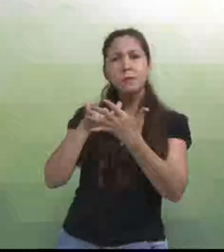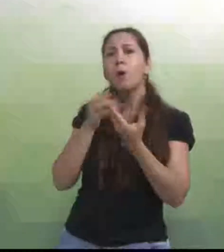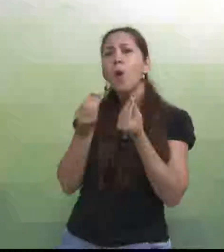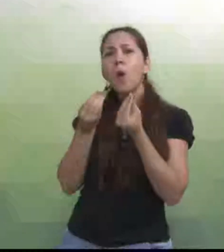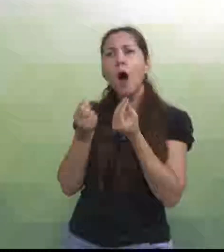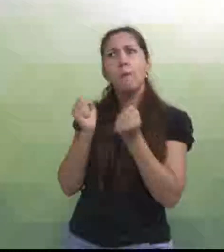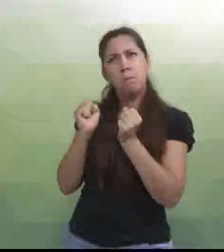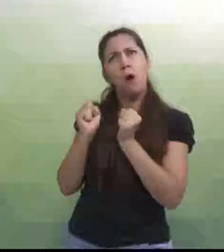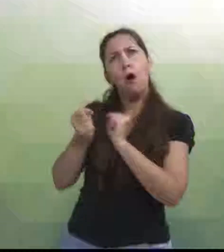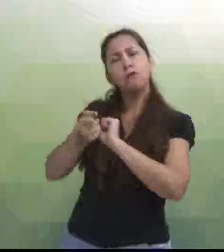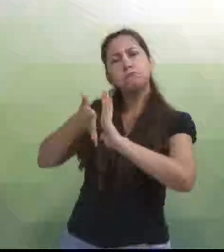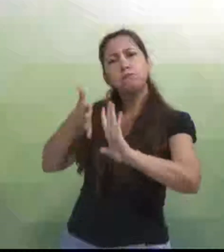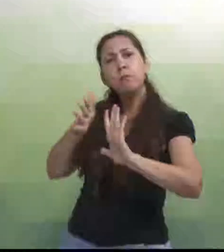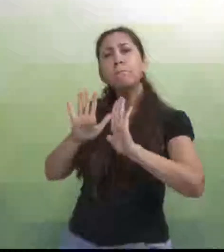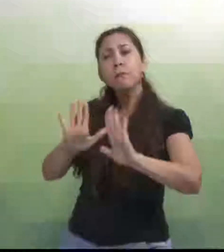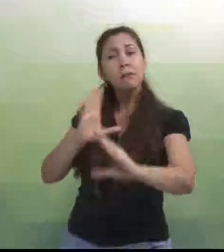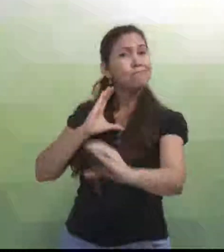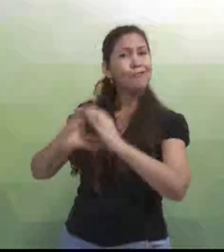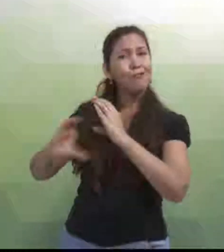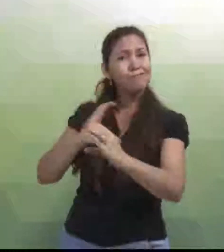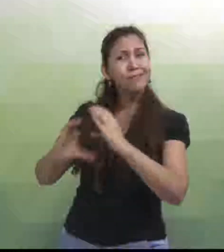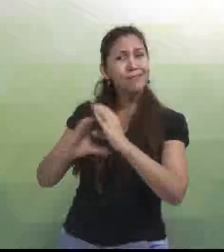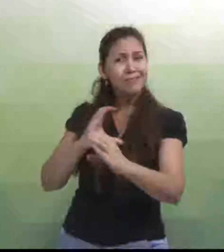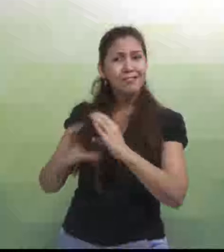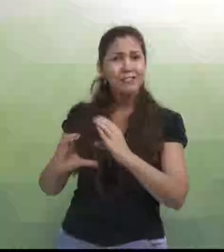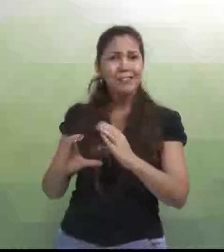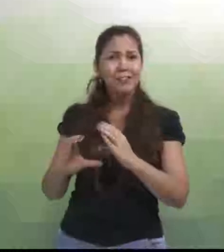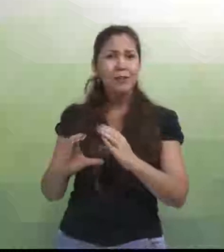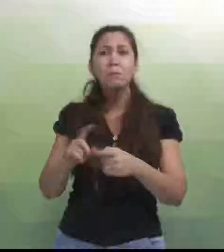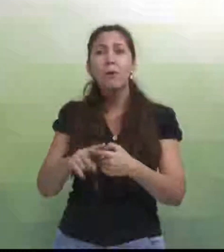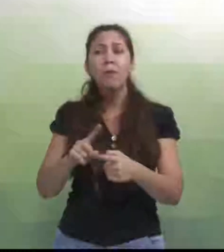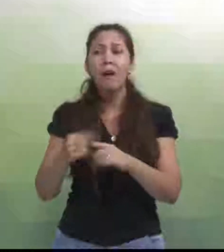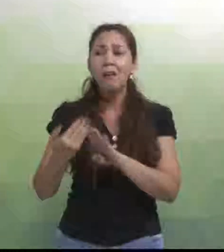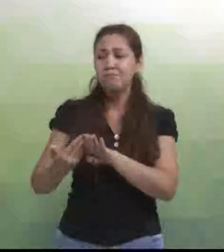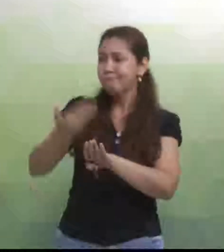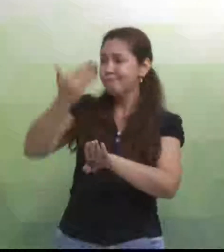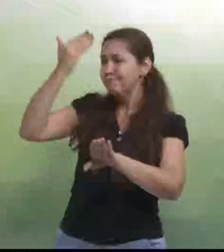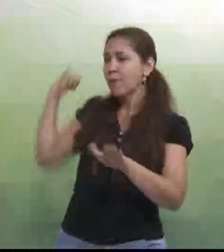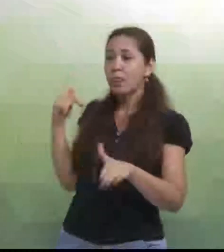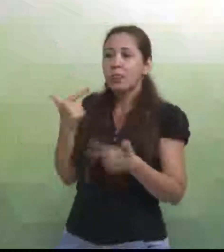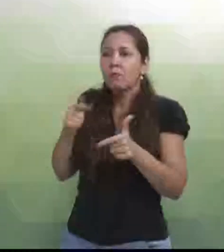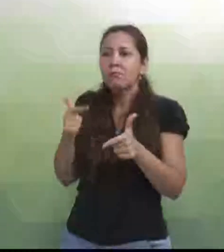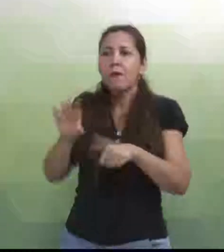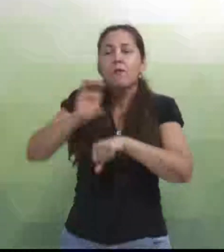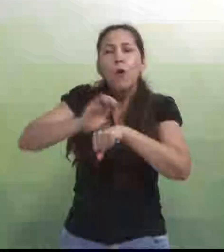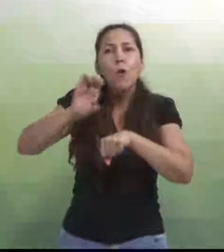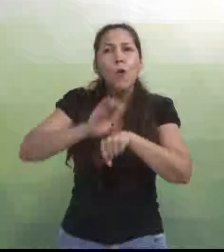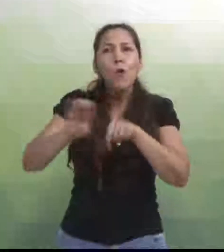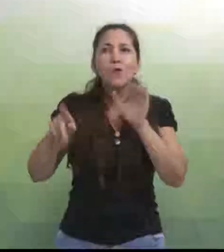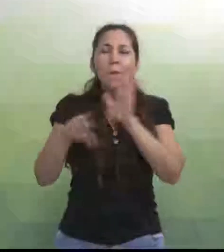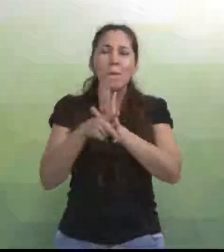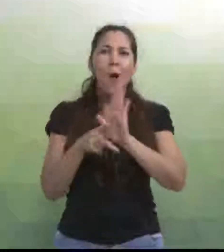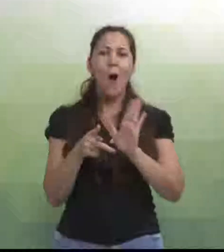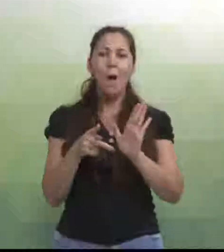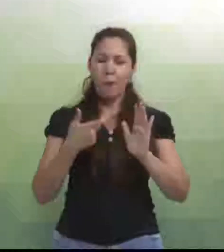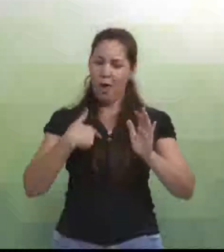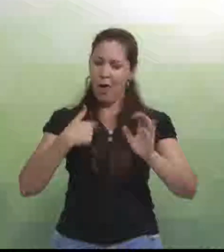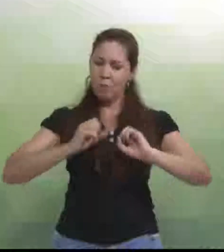sabe a língua de sinais para comunicar, mas anteriormente ao processo de ensino ali, ele não teve uma